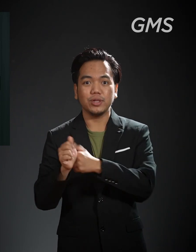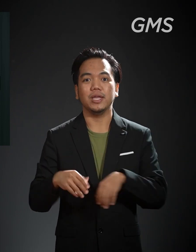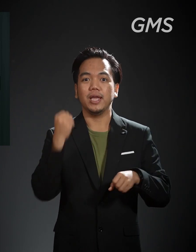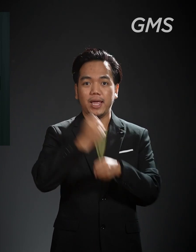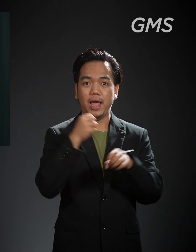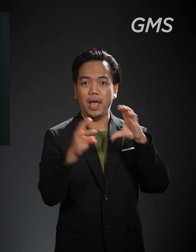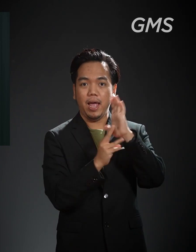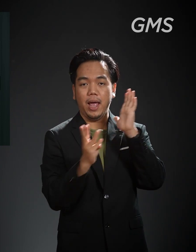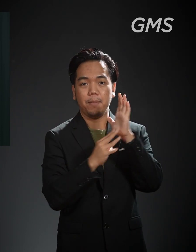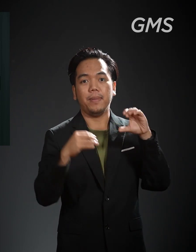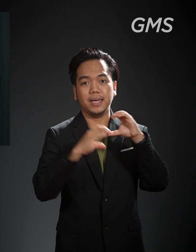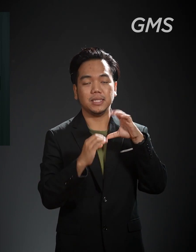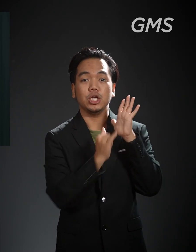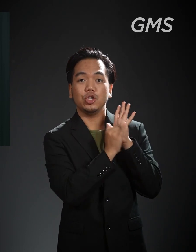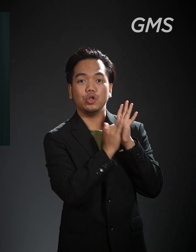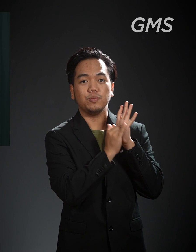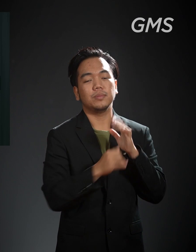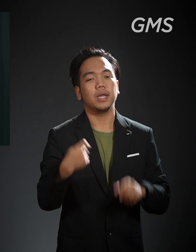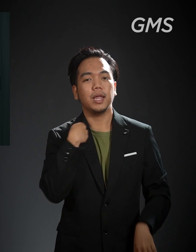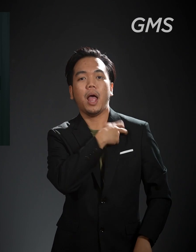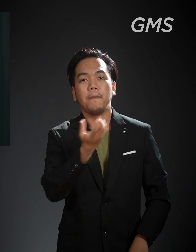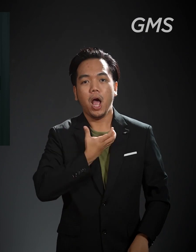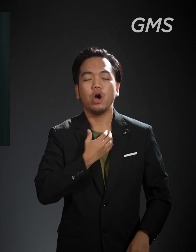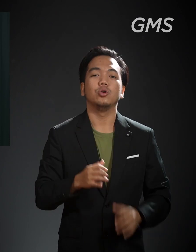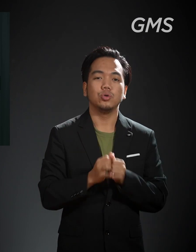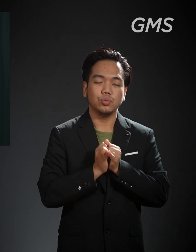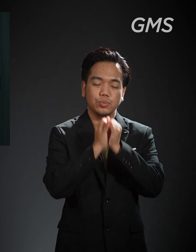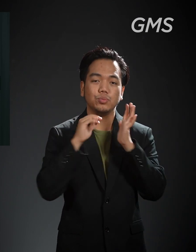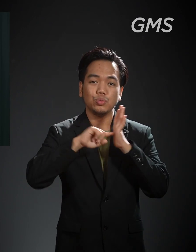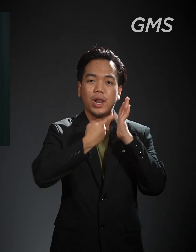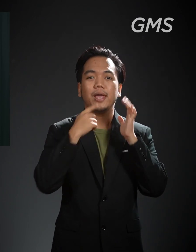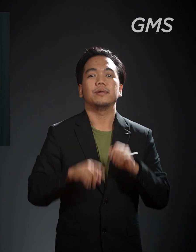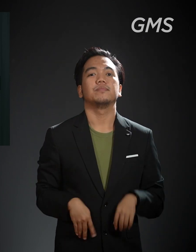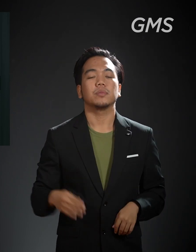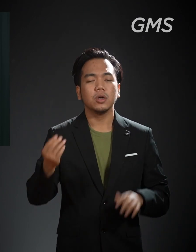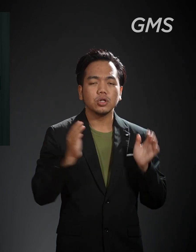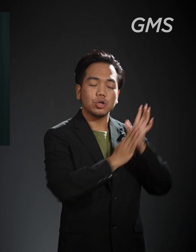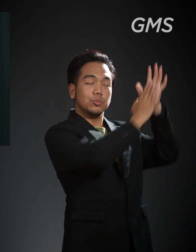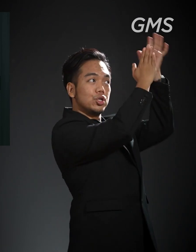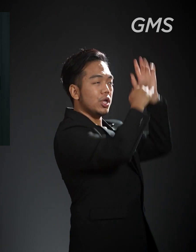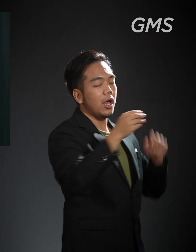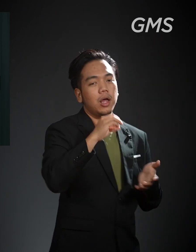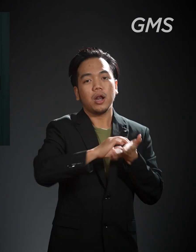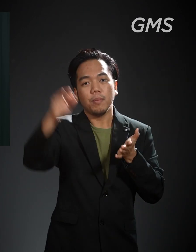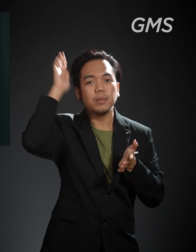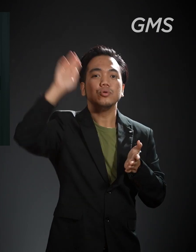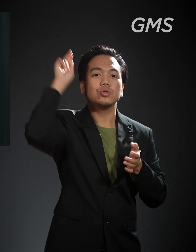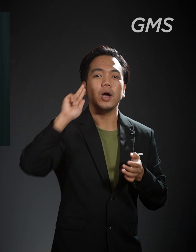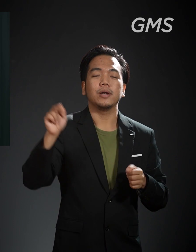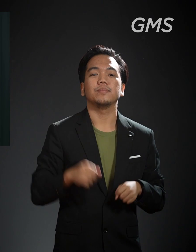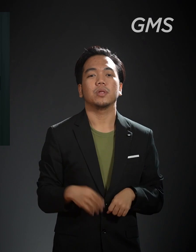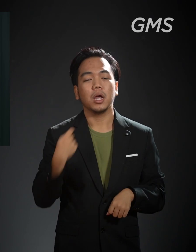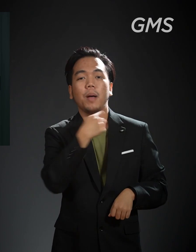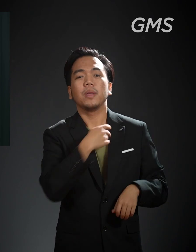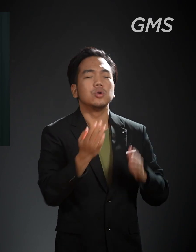mari bersama-sama kita memulai ibadah, kita berdoa. Terpujilah namamu Tuhan, mengucap syukur untuk hari yang baru